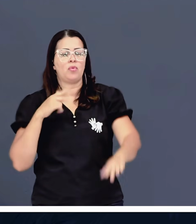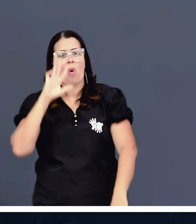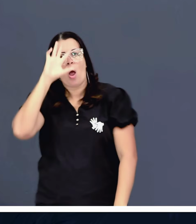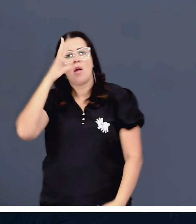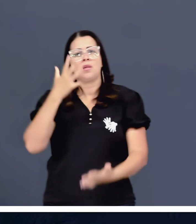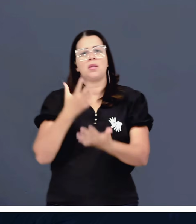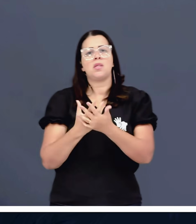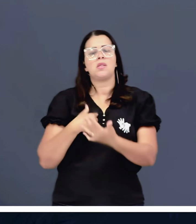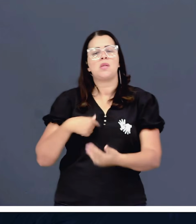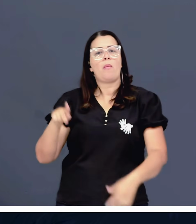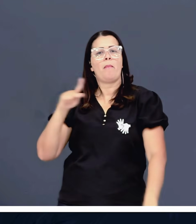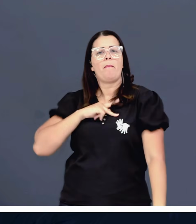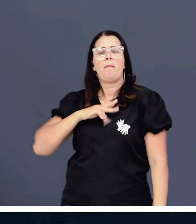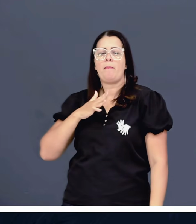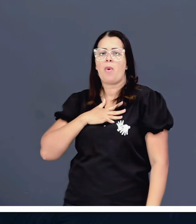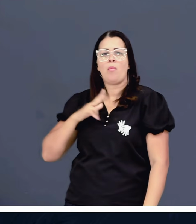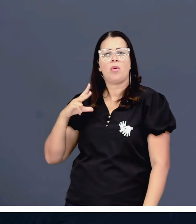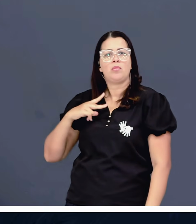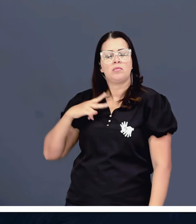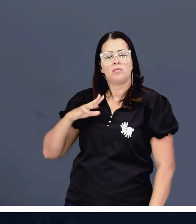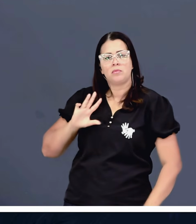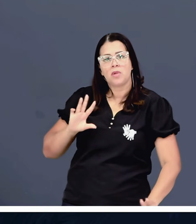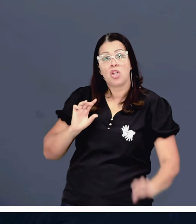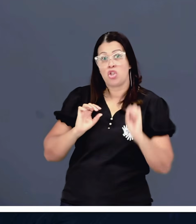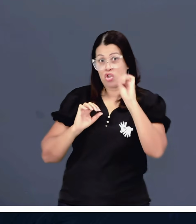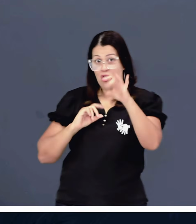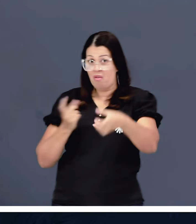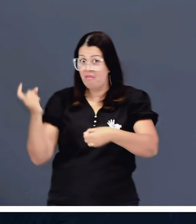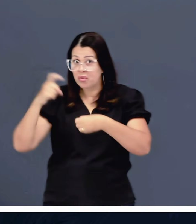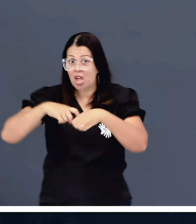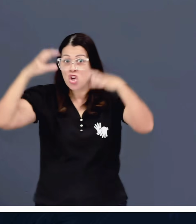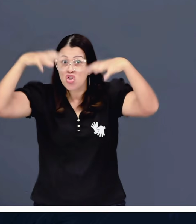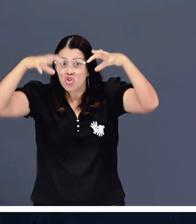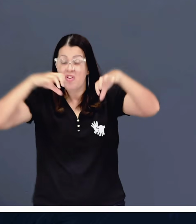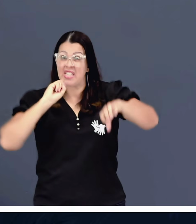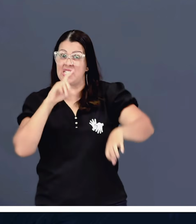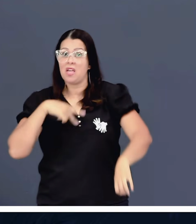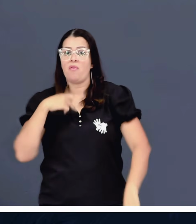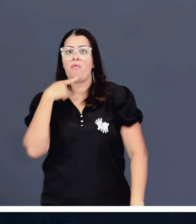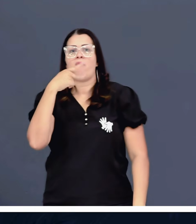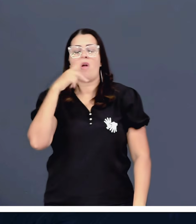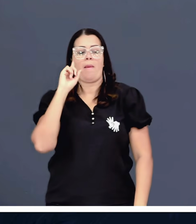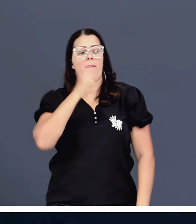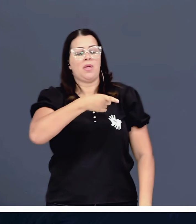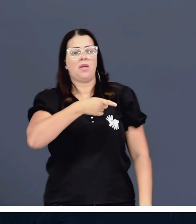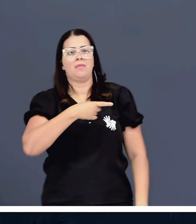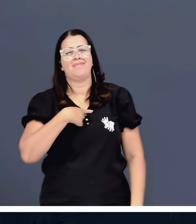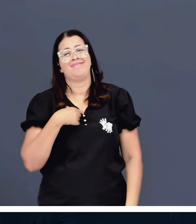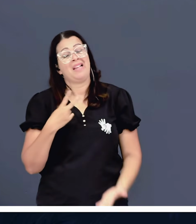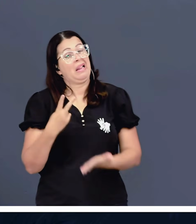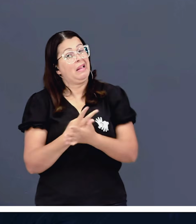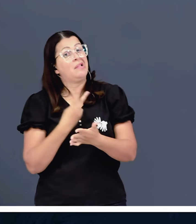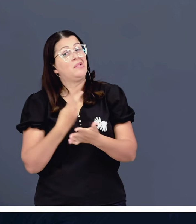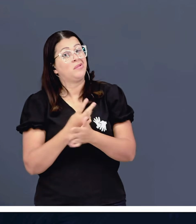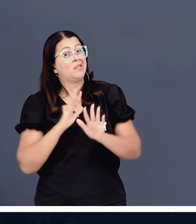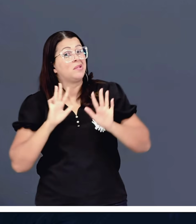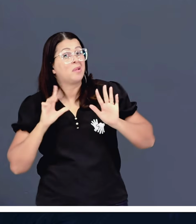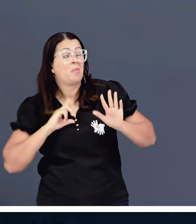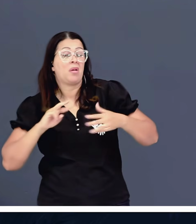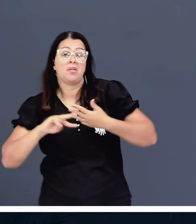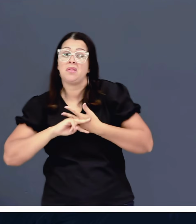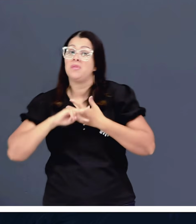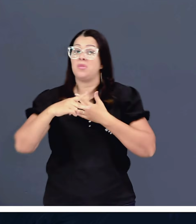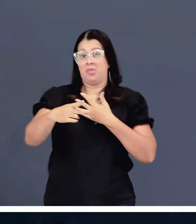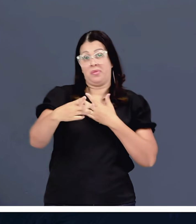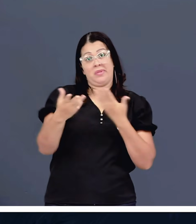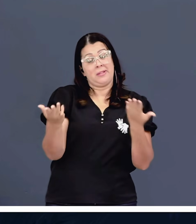decisão pessoal. É tanto que ele diz: só vai voltar a chover segundo a minha palavra. E óbvio que ele errou, né? Ele teve consequências